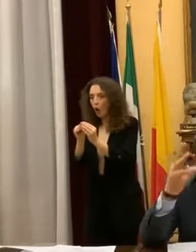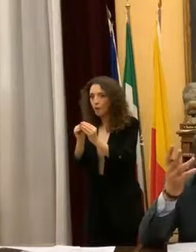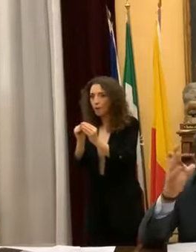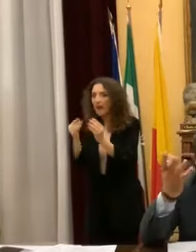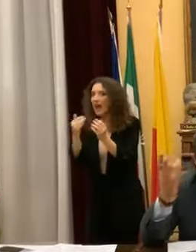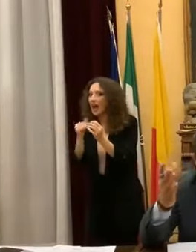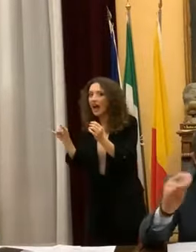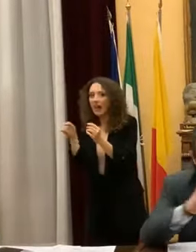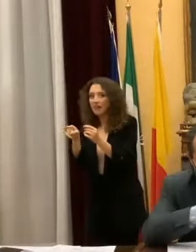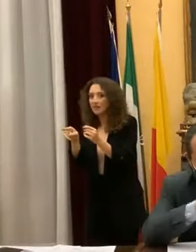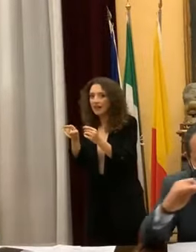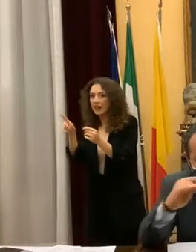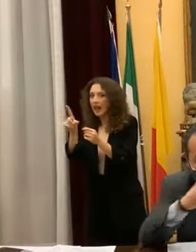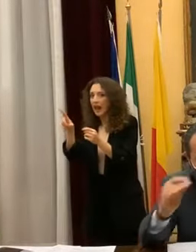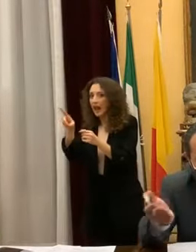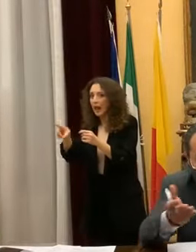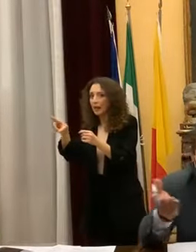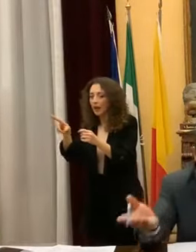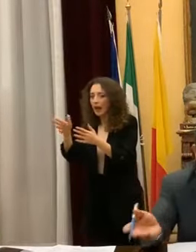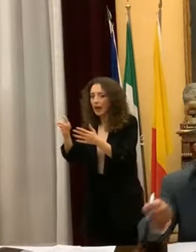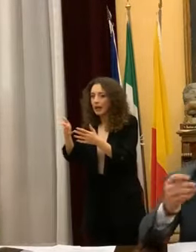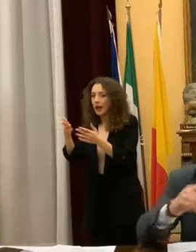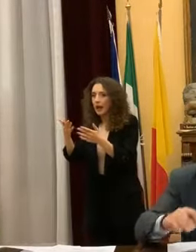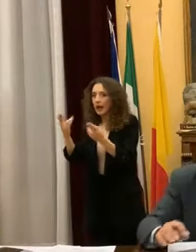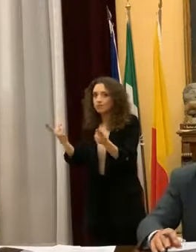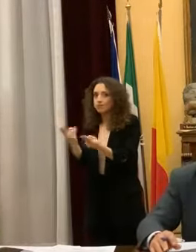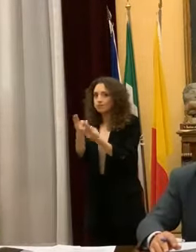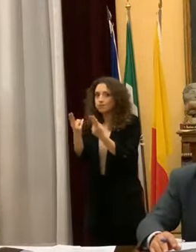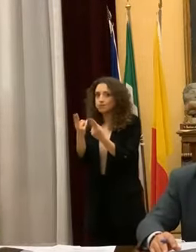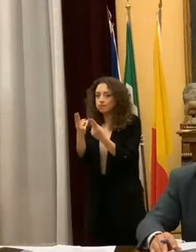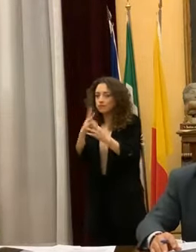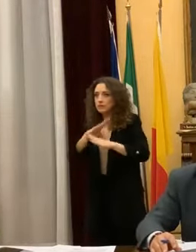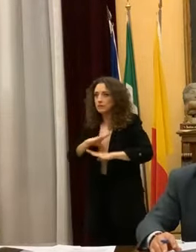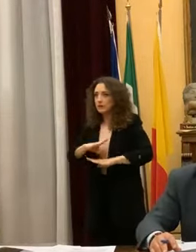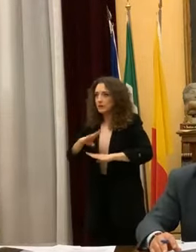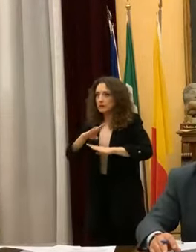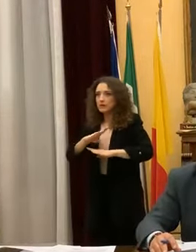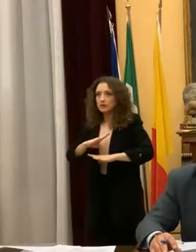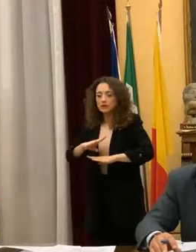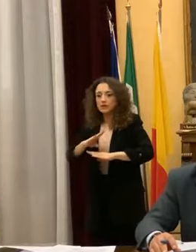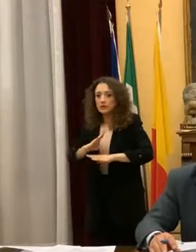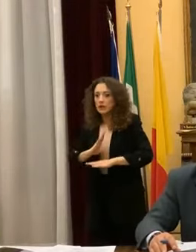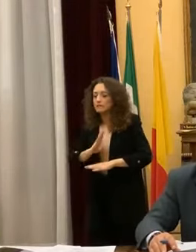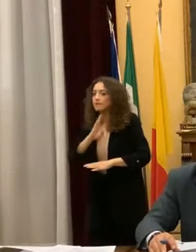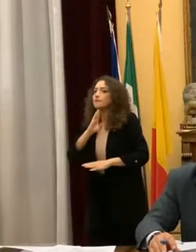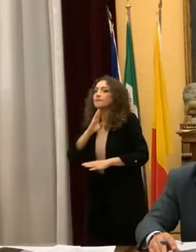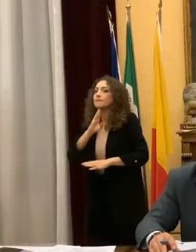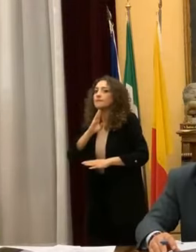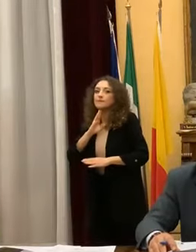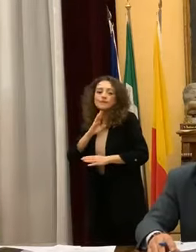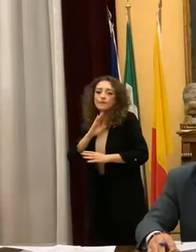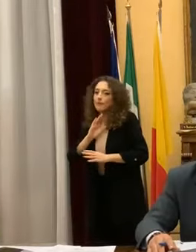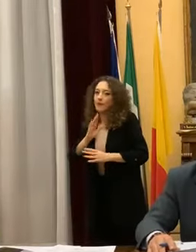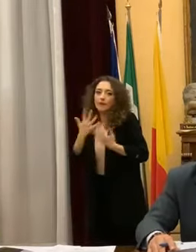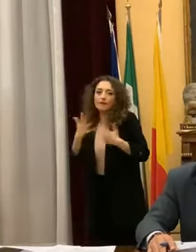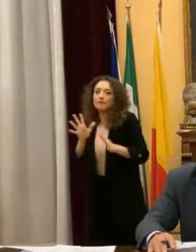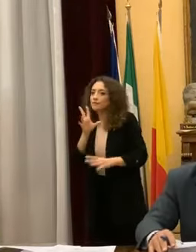troppo nervoso forse per gli attacchi del sindaco, può essere, è ovvio che io la mia partita l'ho giocata fino in